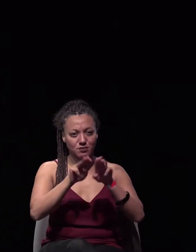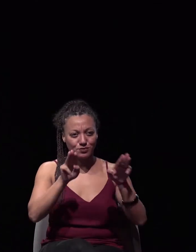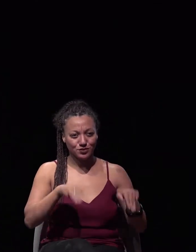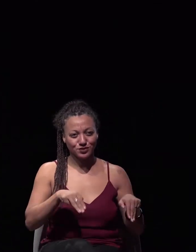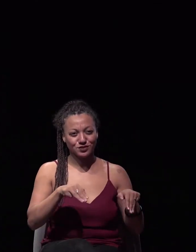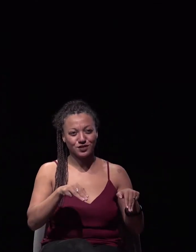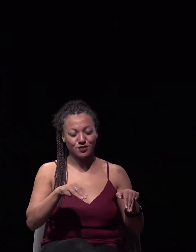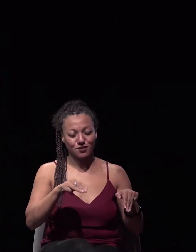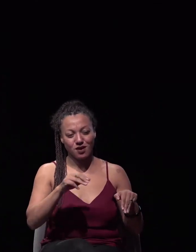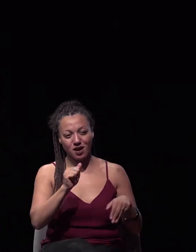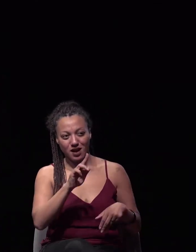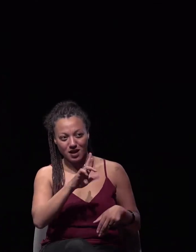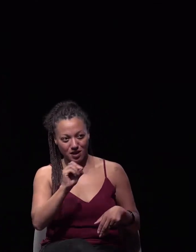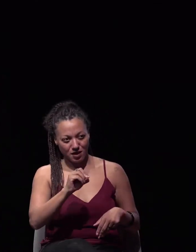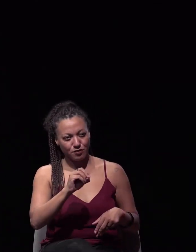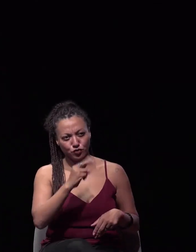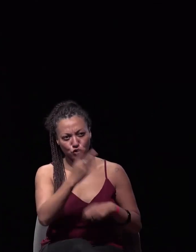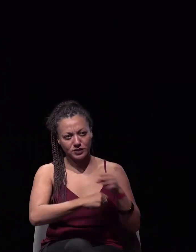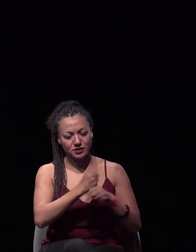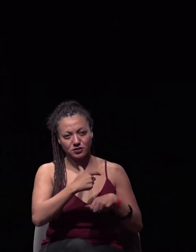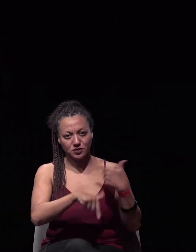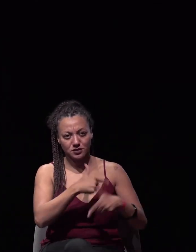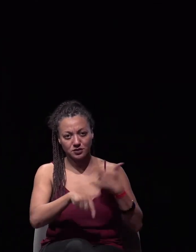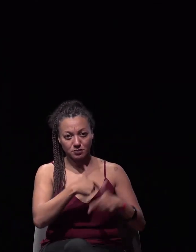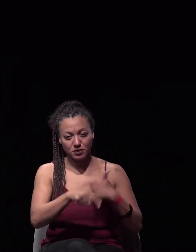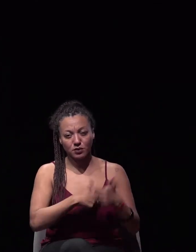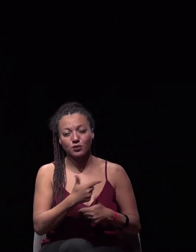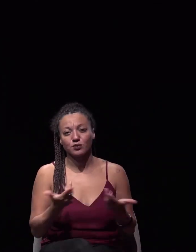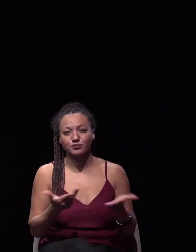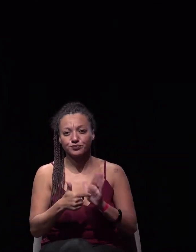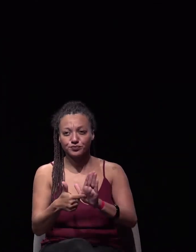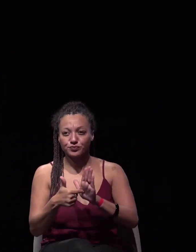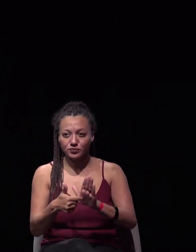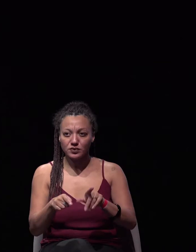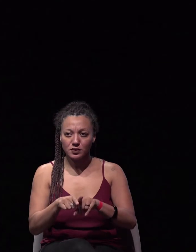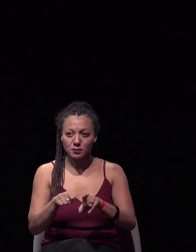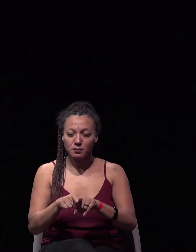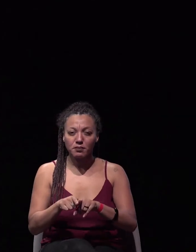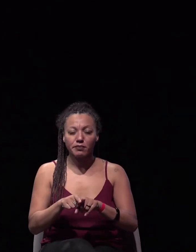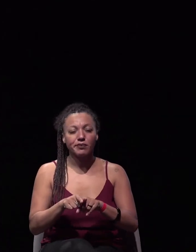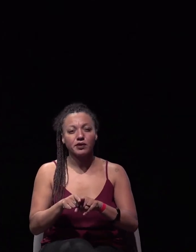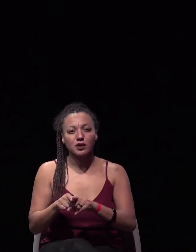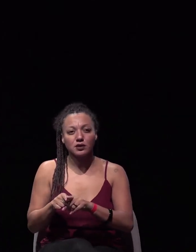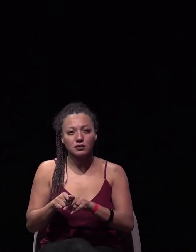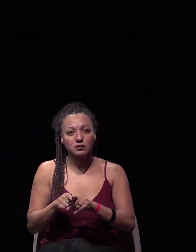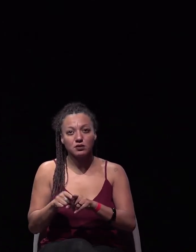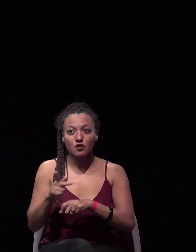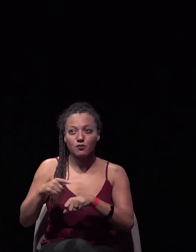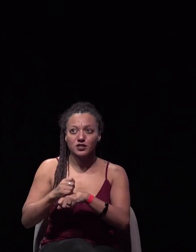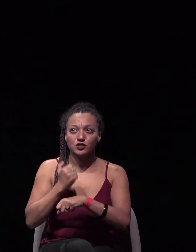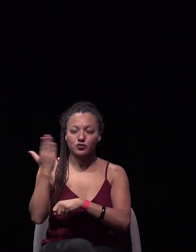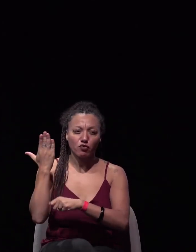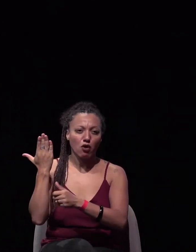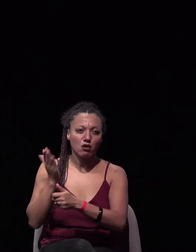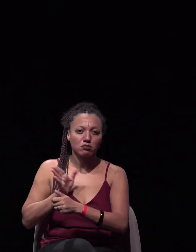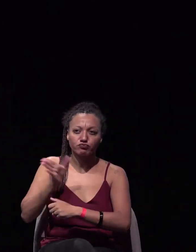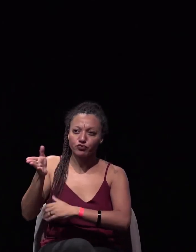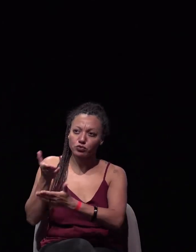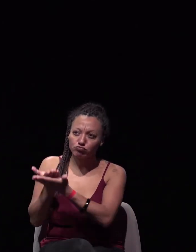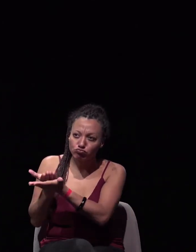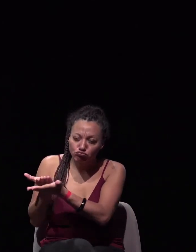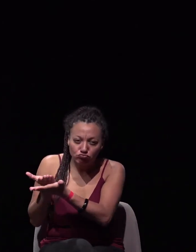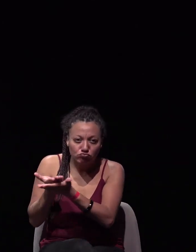anos. Atualmente, dedica-se a realizar exposições e a participar de residências artísticas internacionais e ministra cursos e